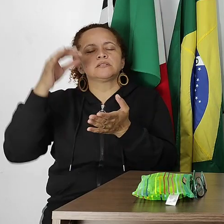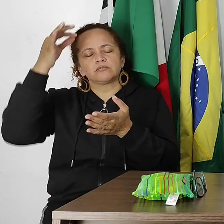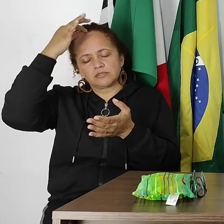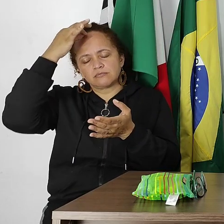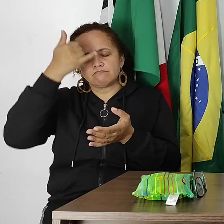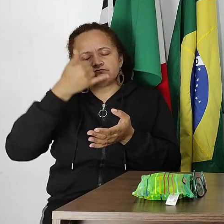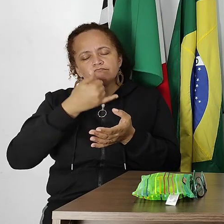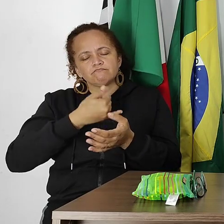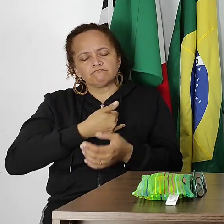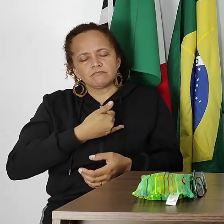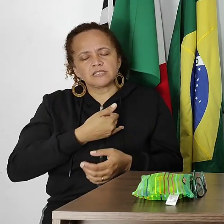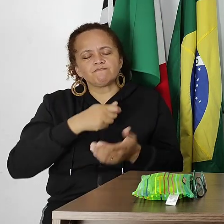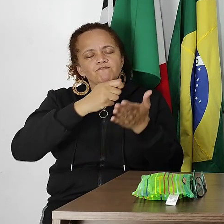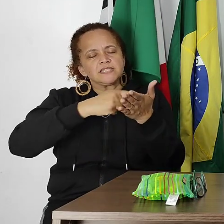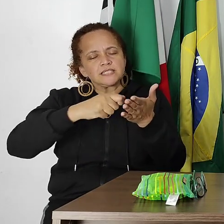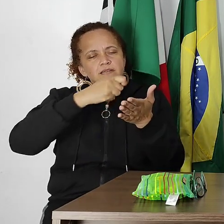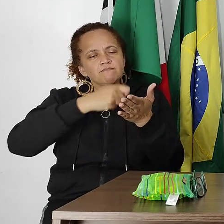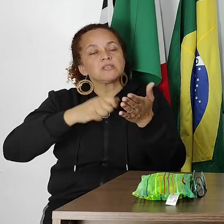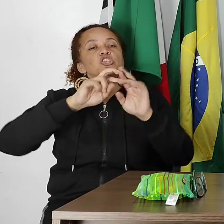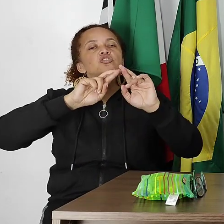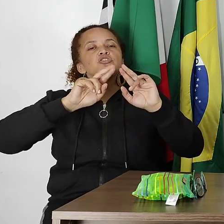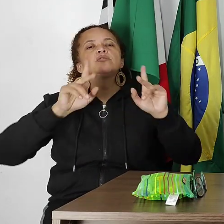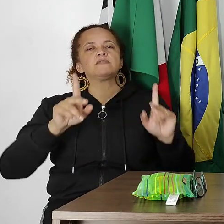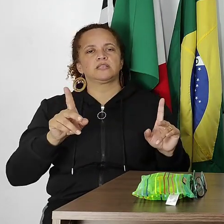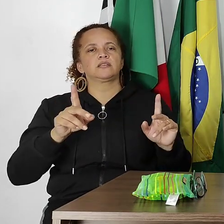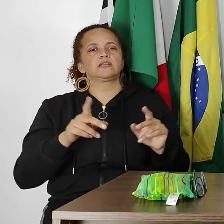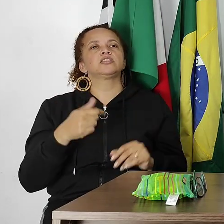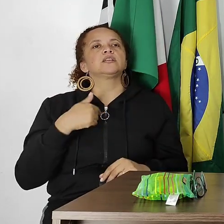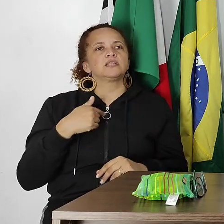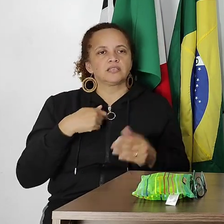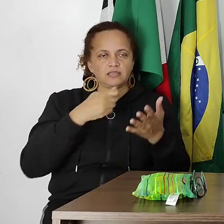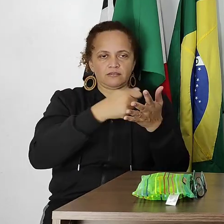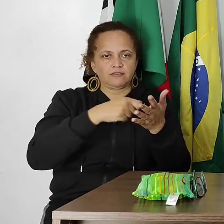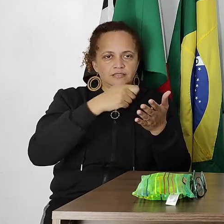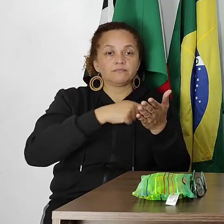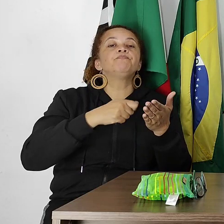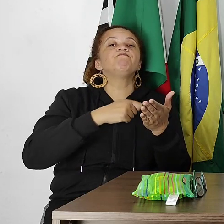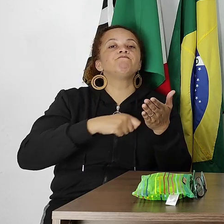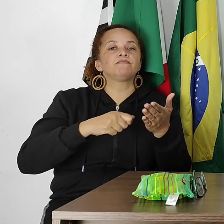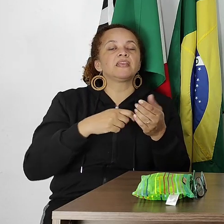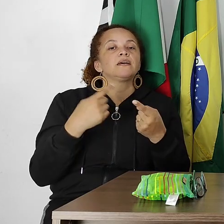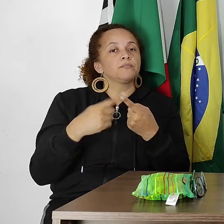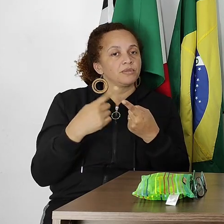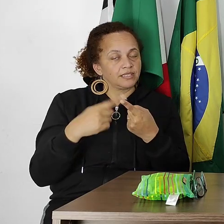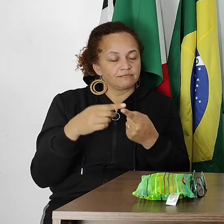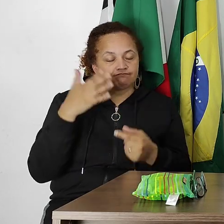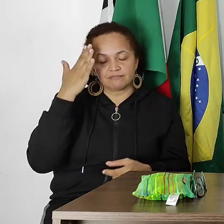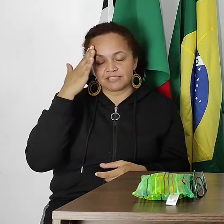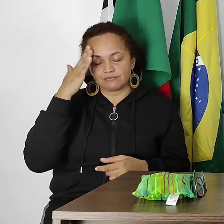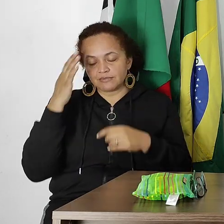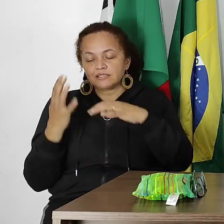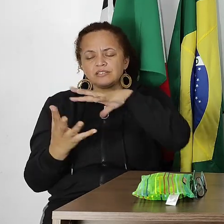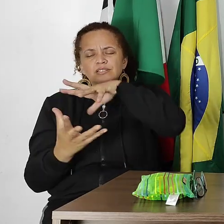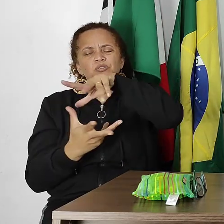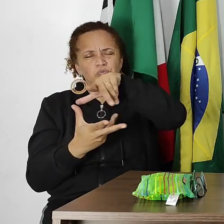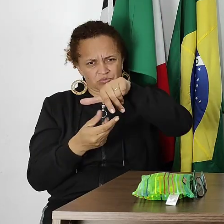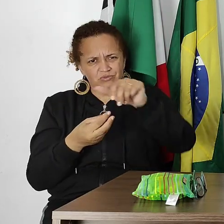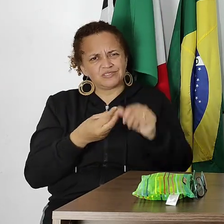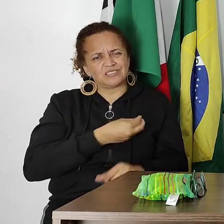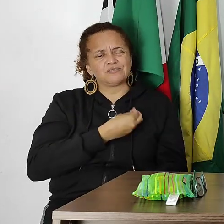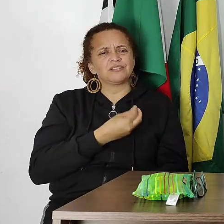escrever, sabe? Porque a gente sabe que o mundo que a gente vive, né? Muitos dão testemunho